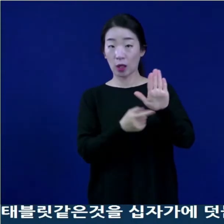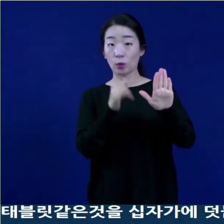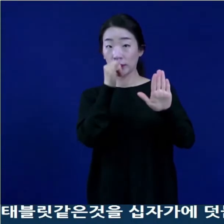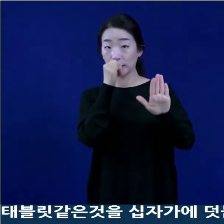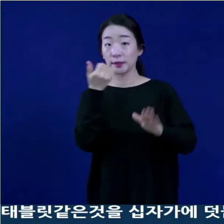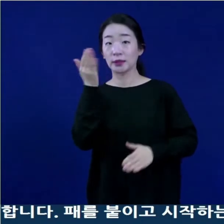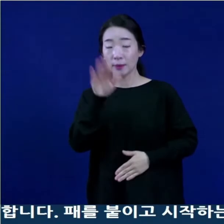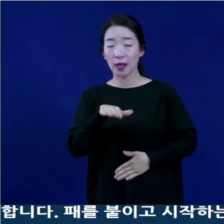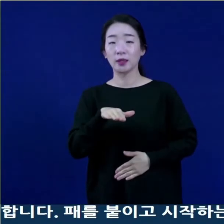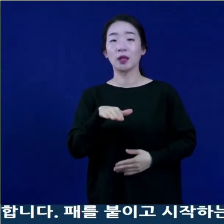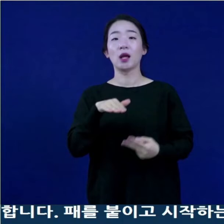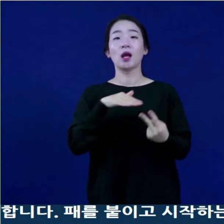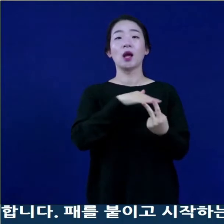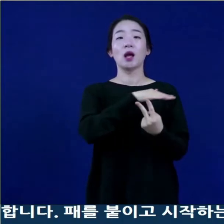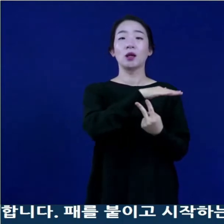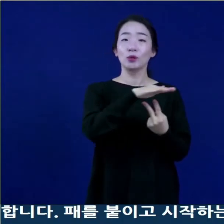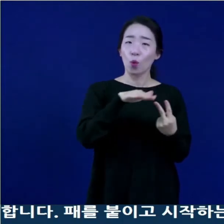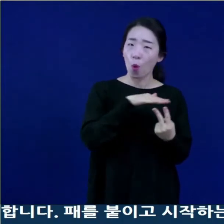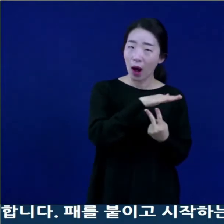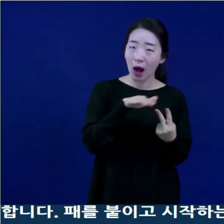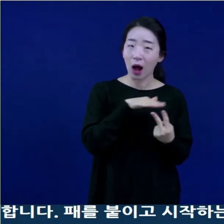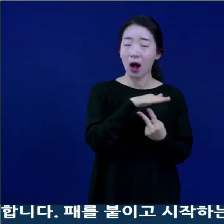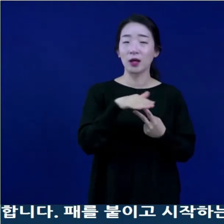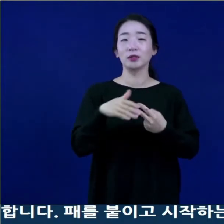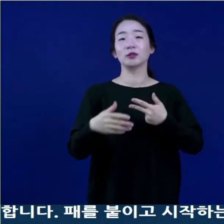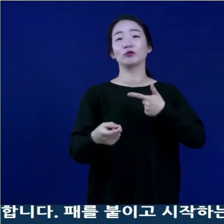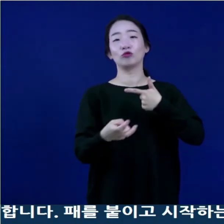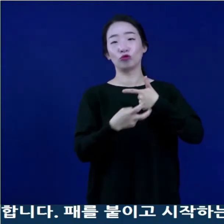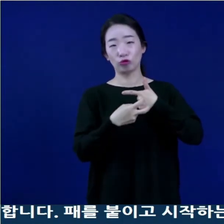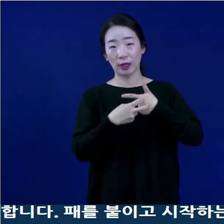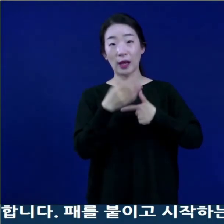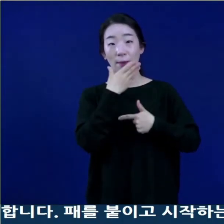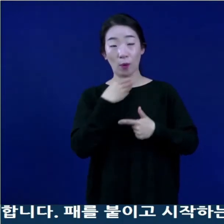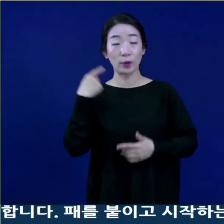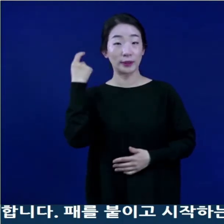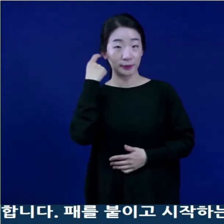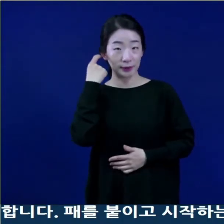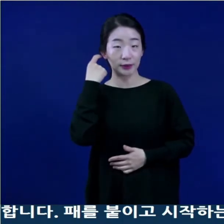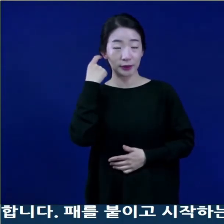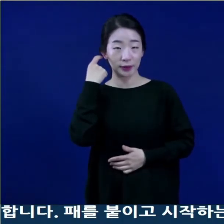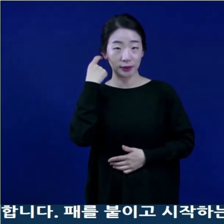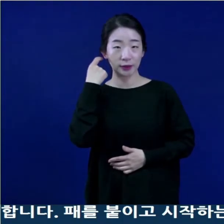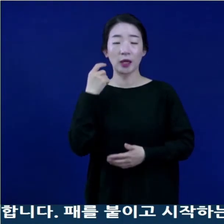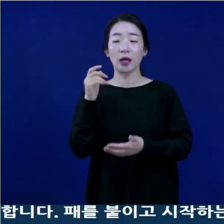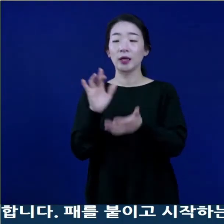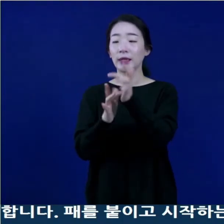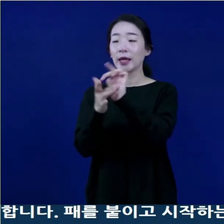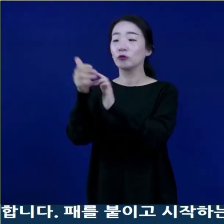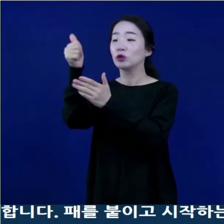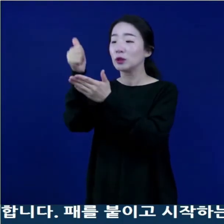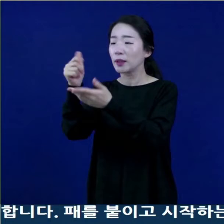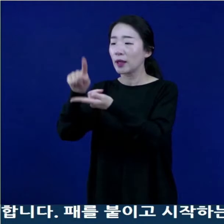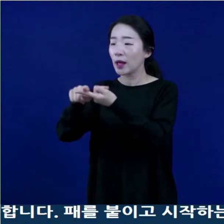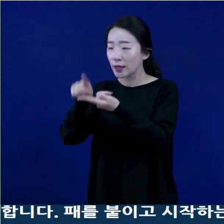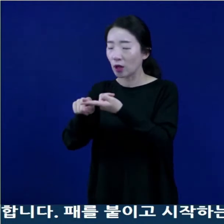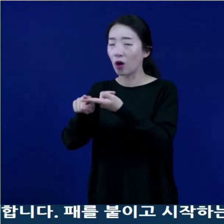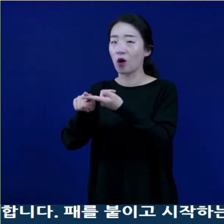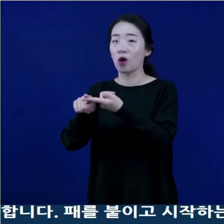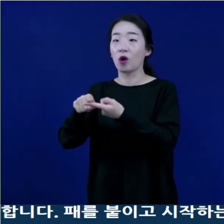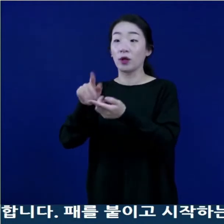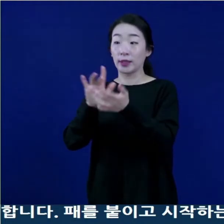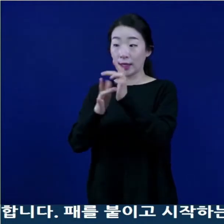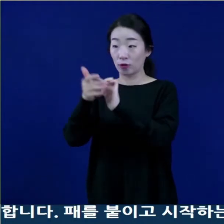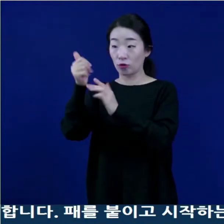요한복음은 그리고 누가복음은 죄의 명목을 적었다기보다는 예수님이 어떤 분이신가, 예수님이